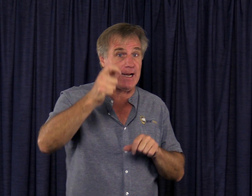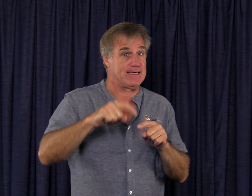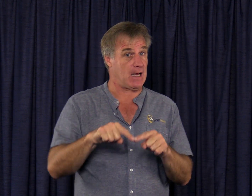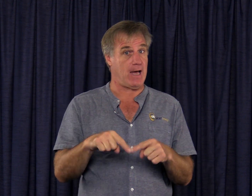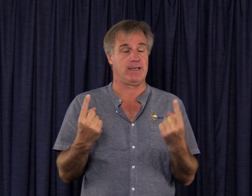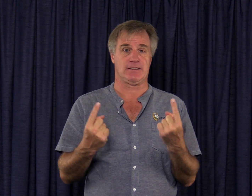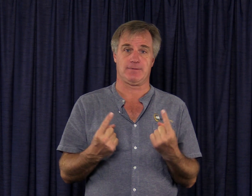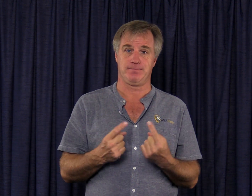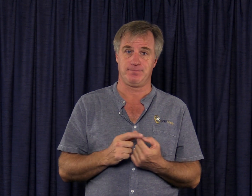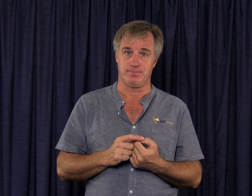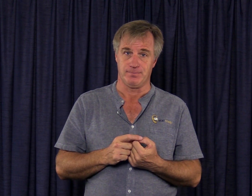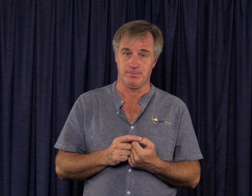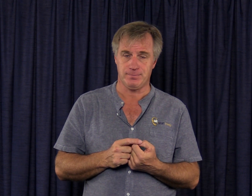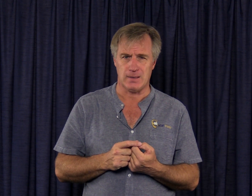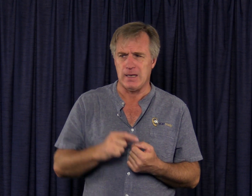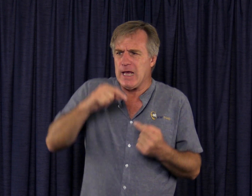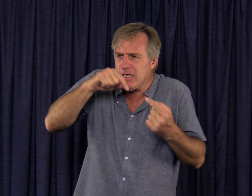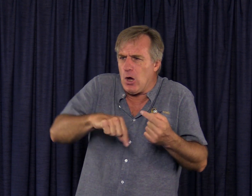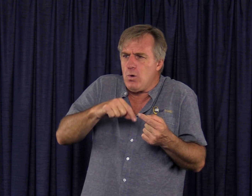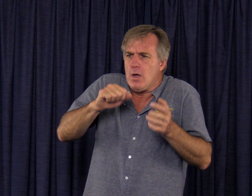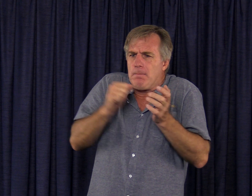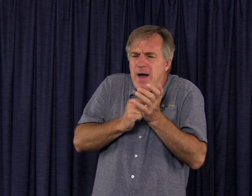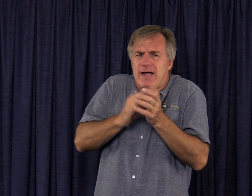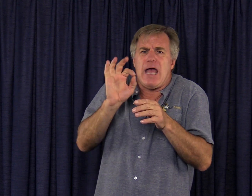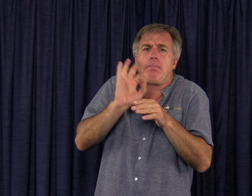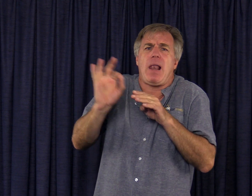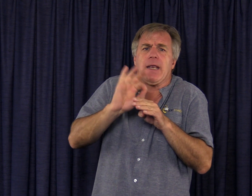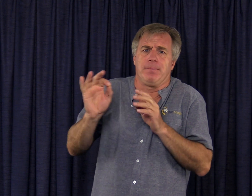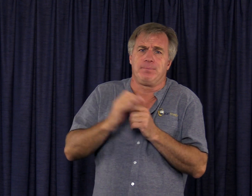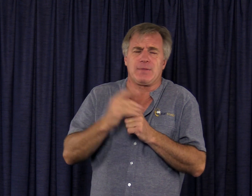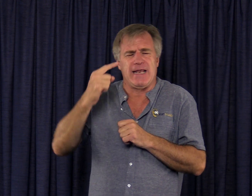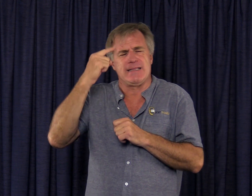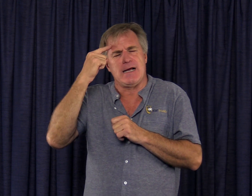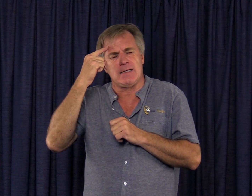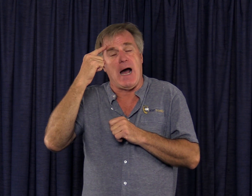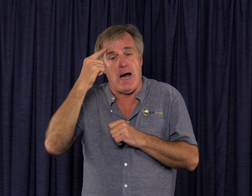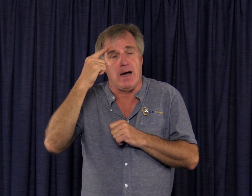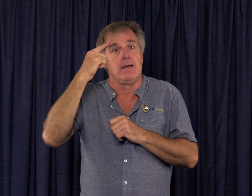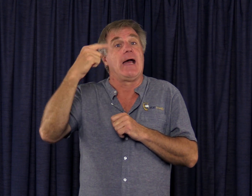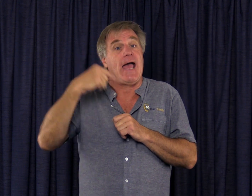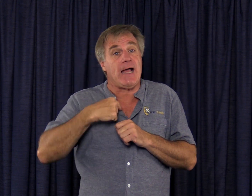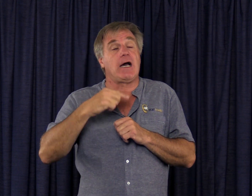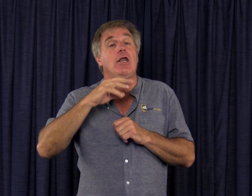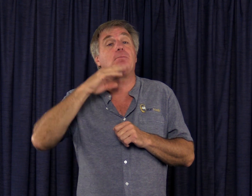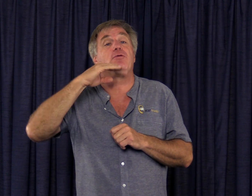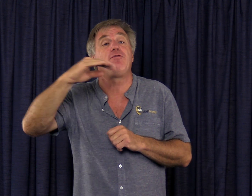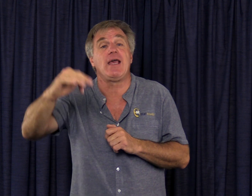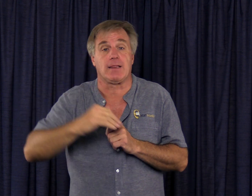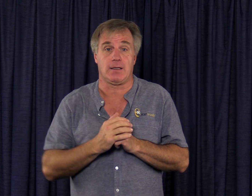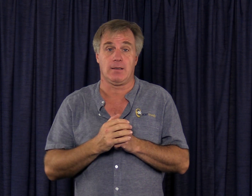is anders. En nou maak hy 'n plan en hy dink, ek gaan 'n profeet